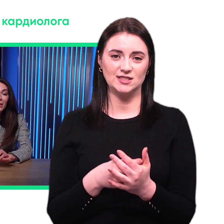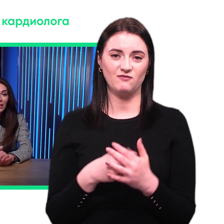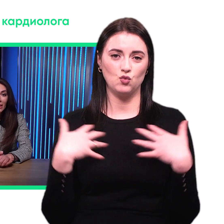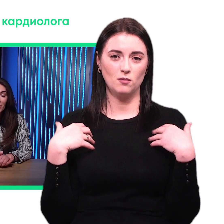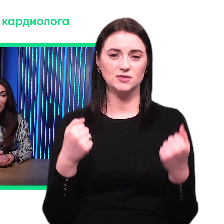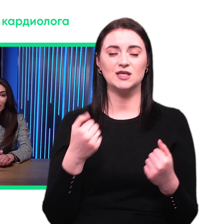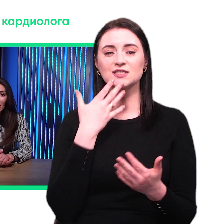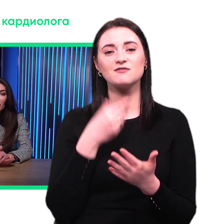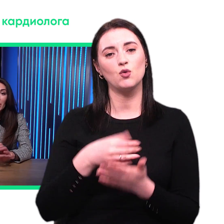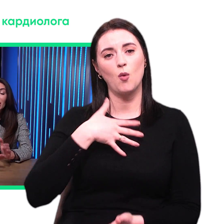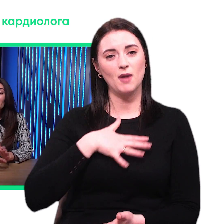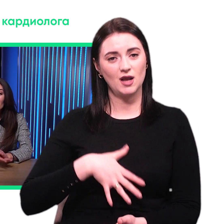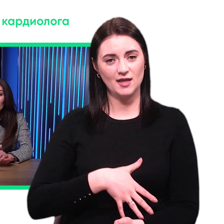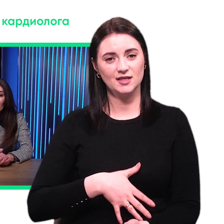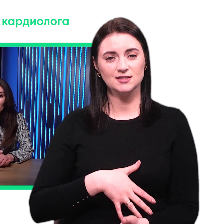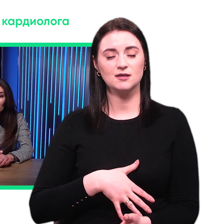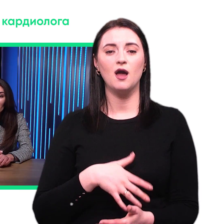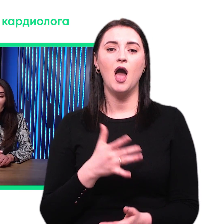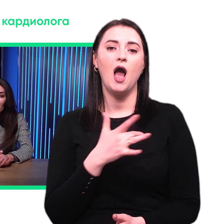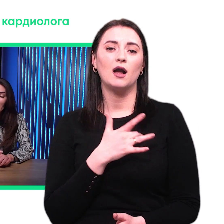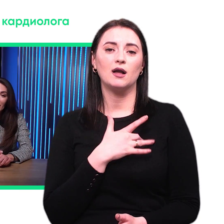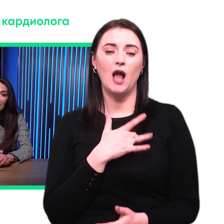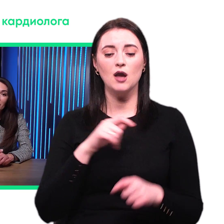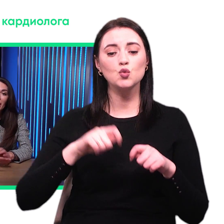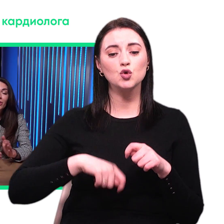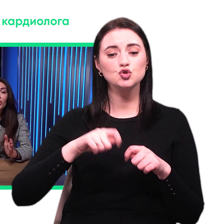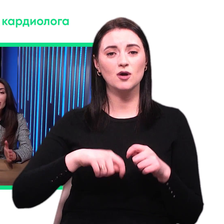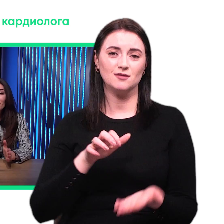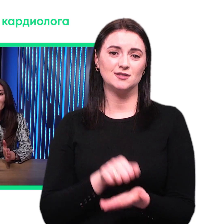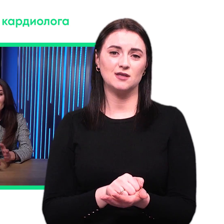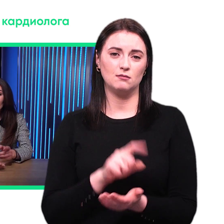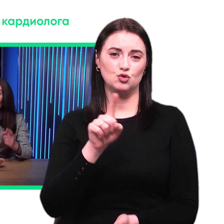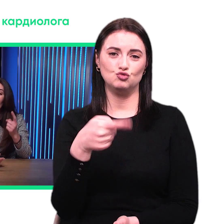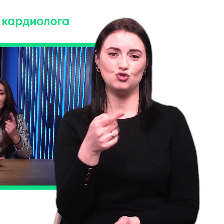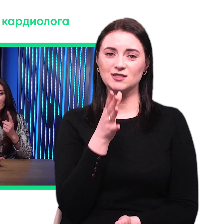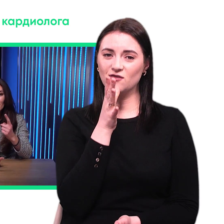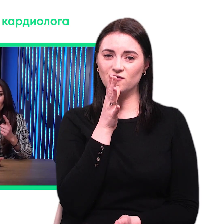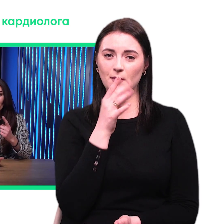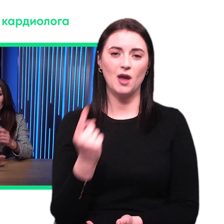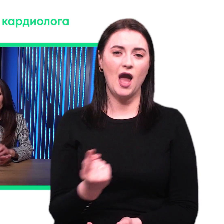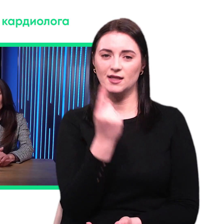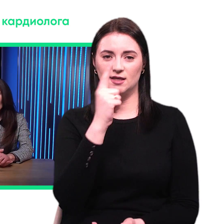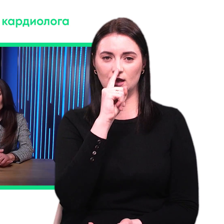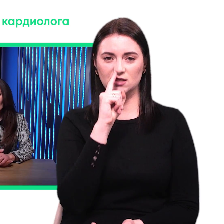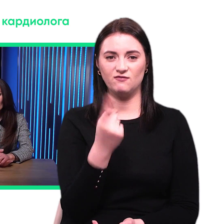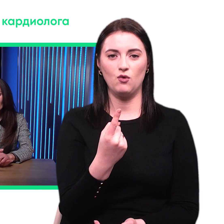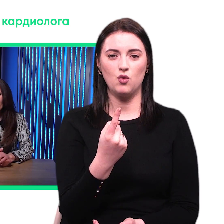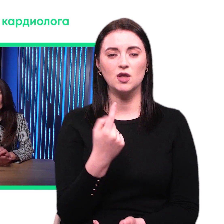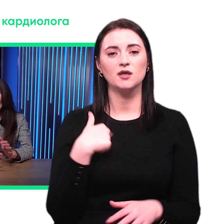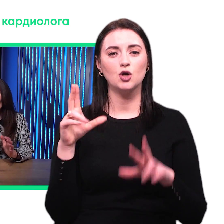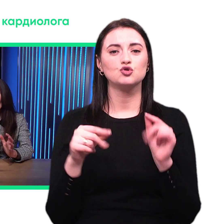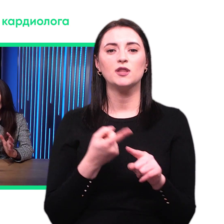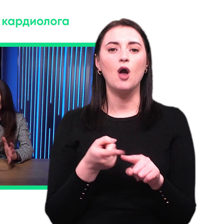своем организме. Прохождение кардиочекапа занимает час времени, один раз в год. Я считаю, что